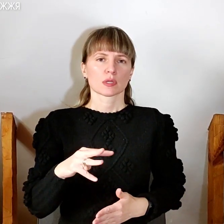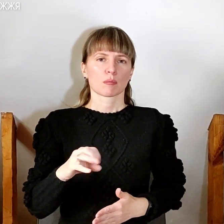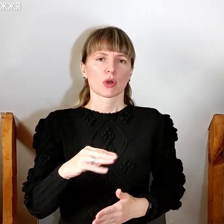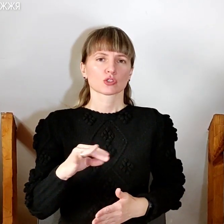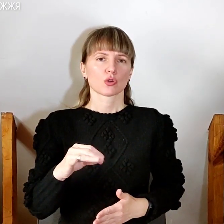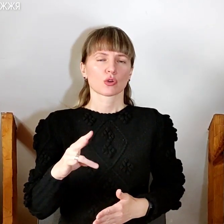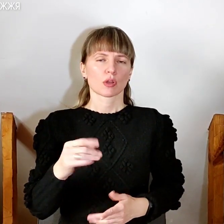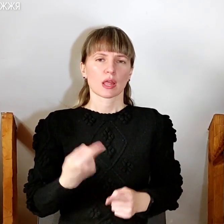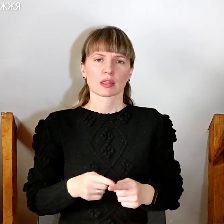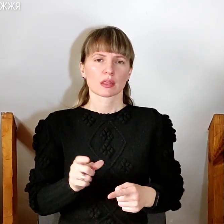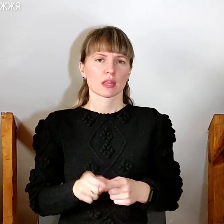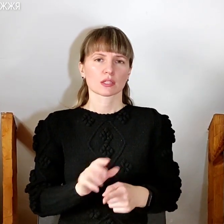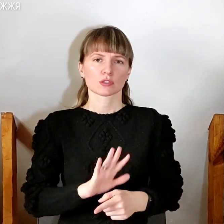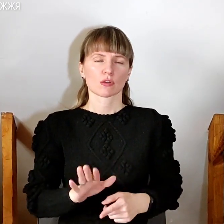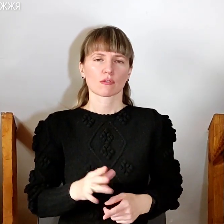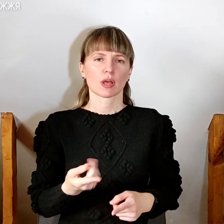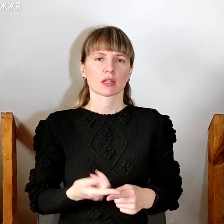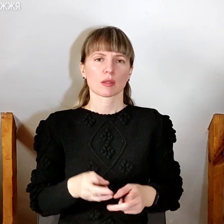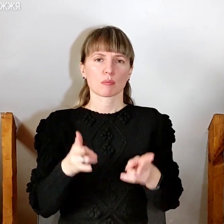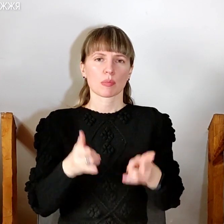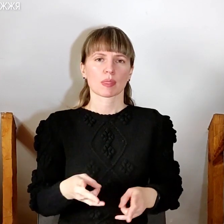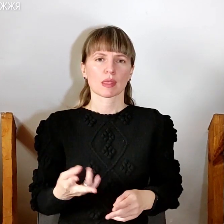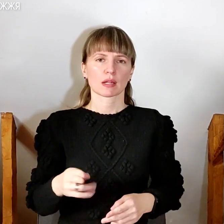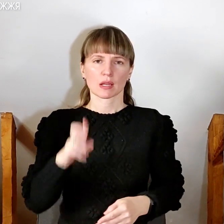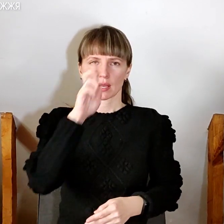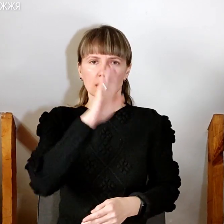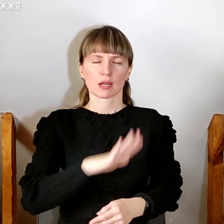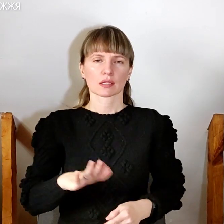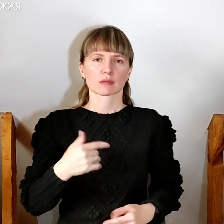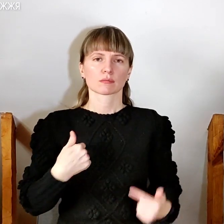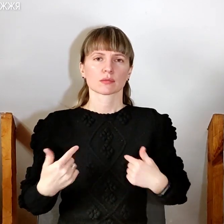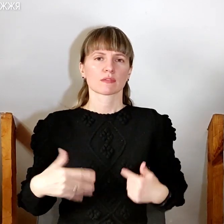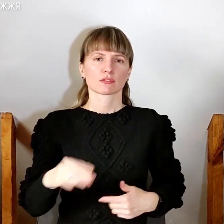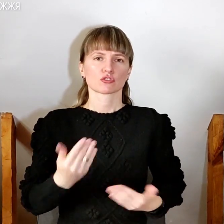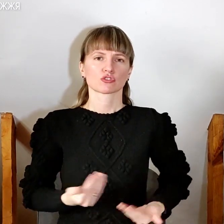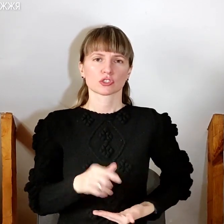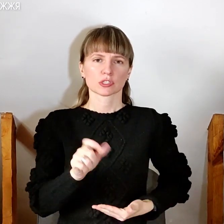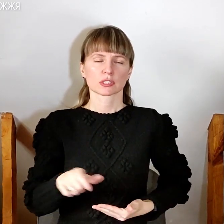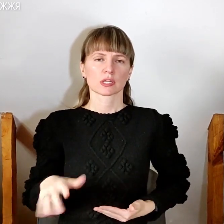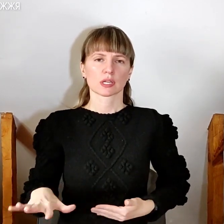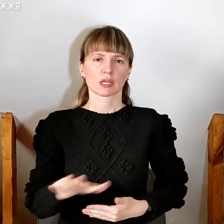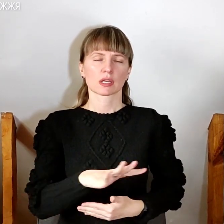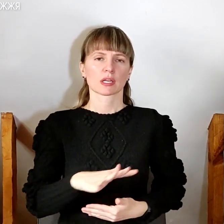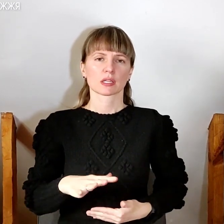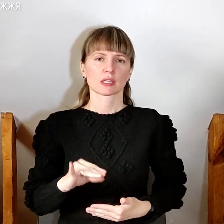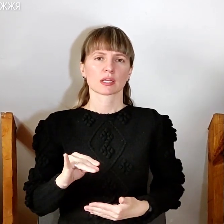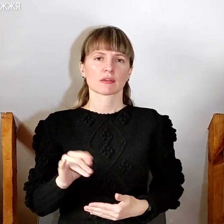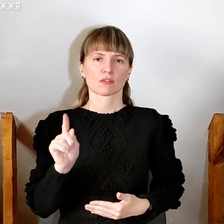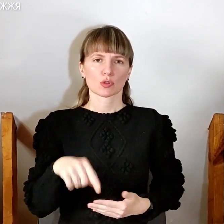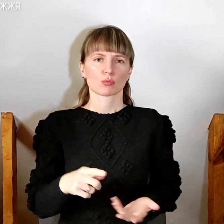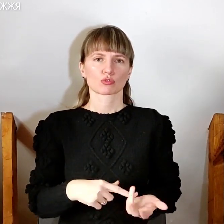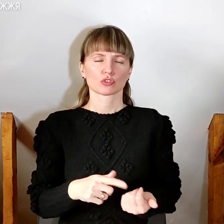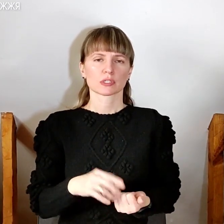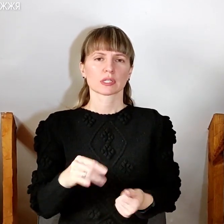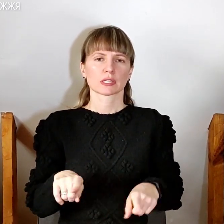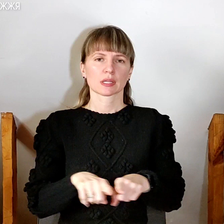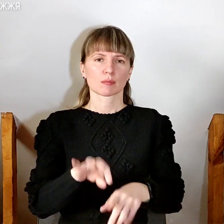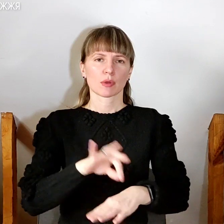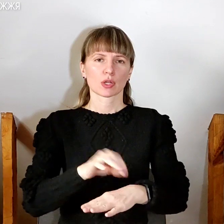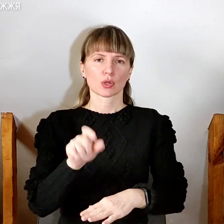це біда. Біда для країни, і потерпають всі мешканці країни. І в тому числі і такі пацієнти, як я і